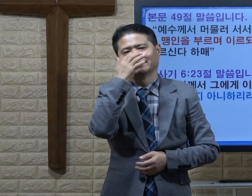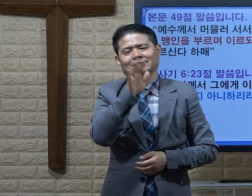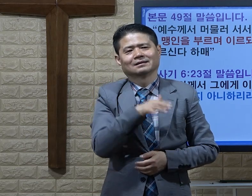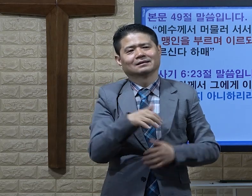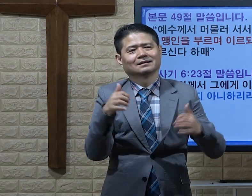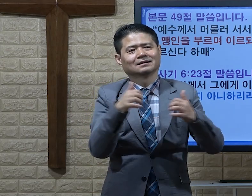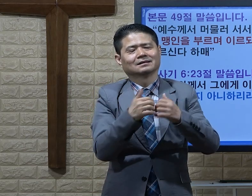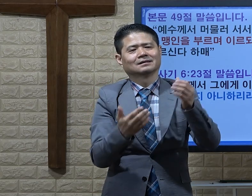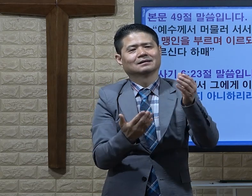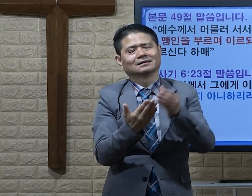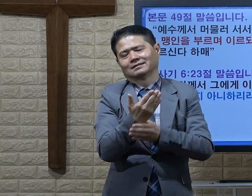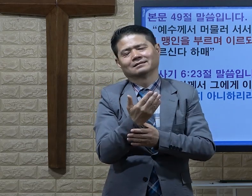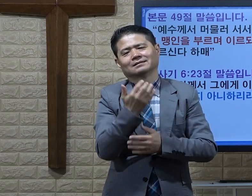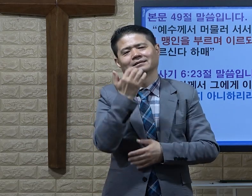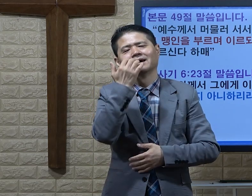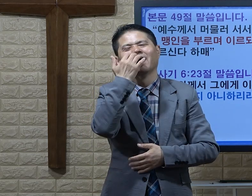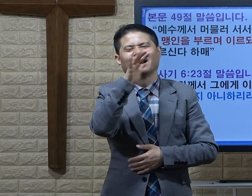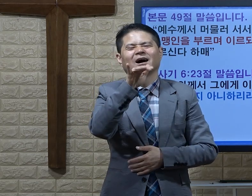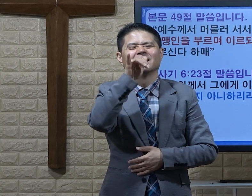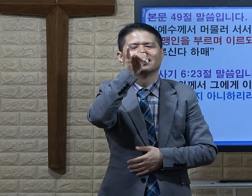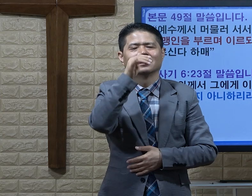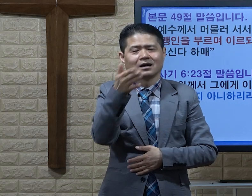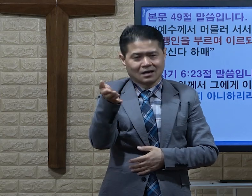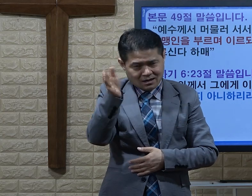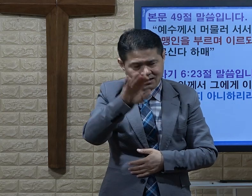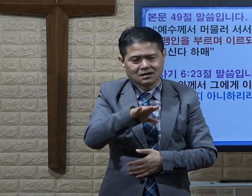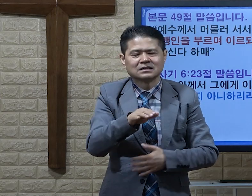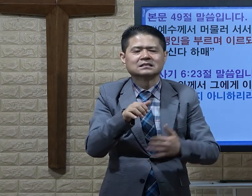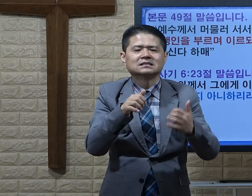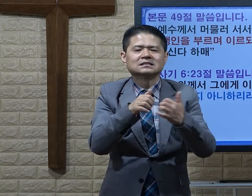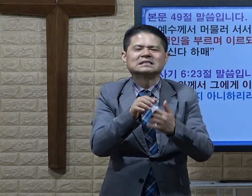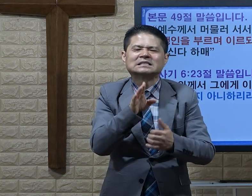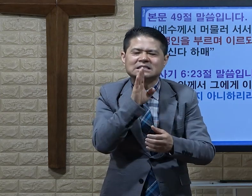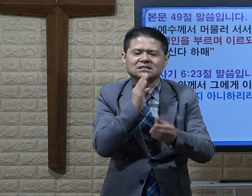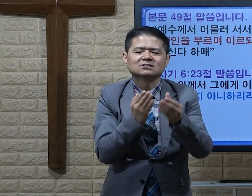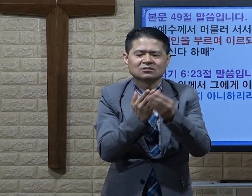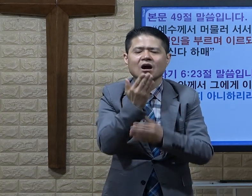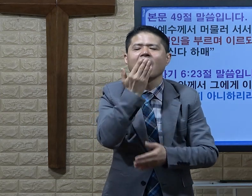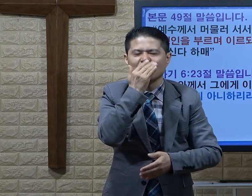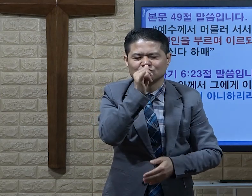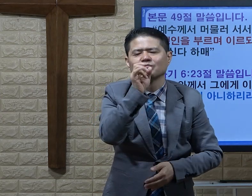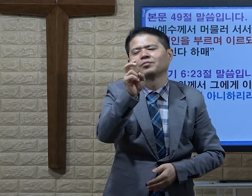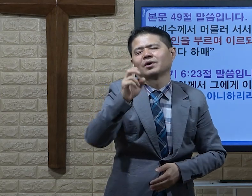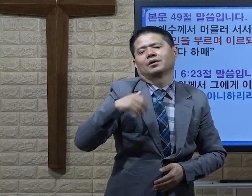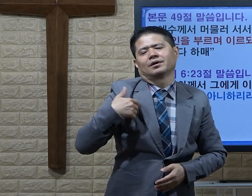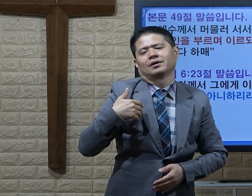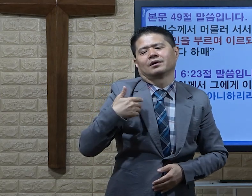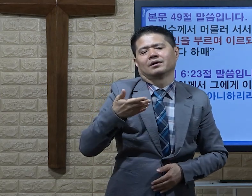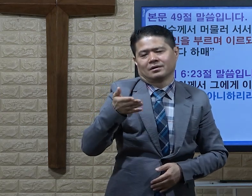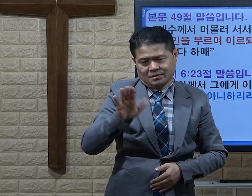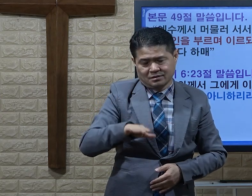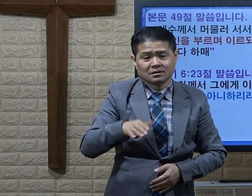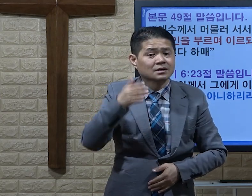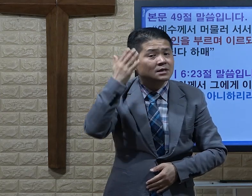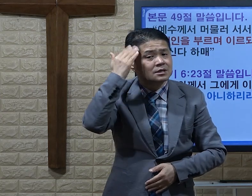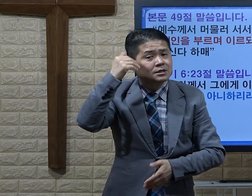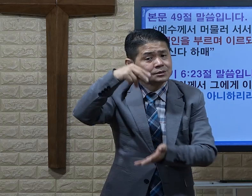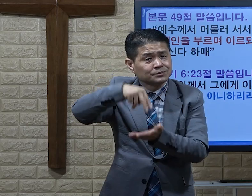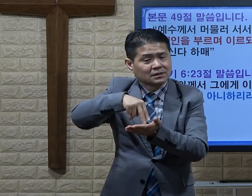그래서 사람들이 거기에 이제 무의미해졌고, 아마도 할 수는 있지만, 지금